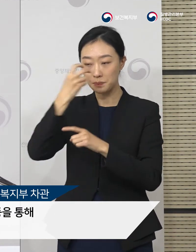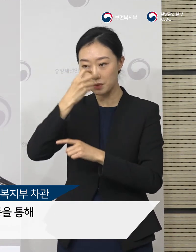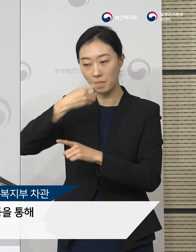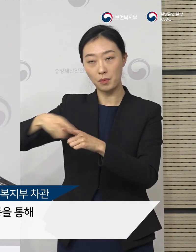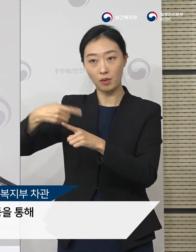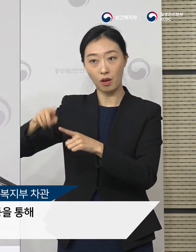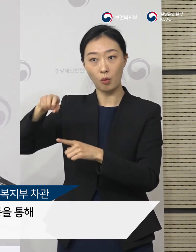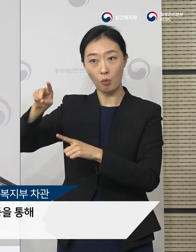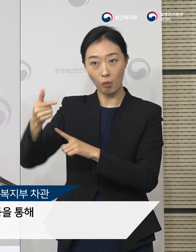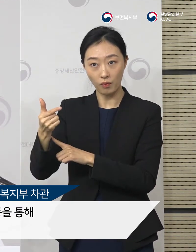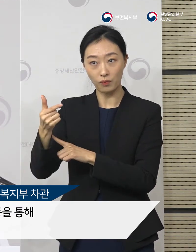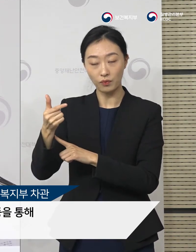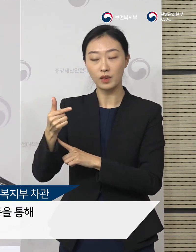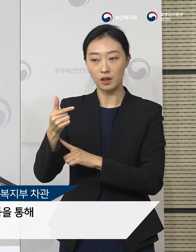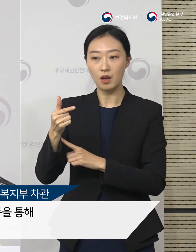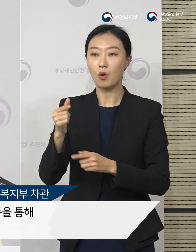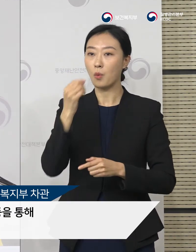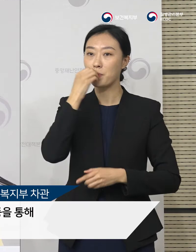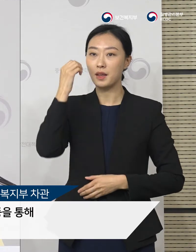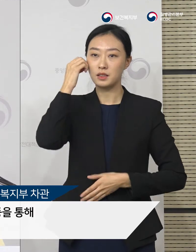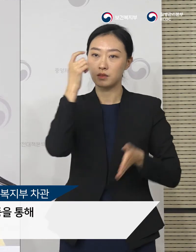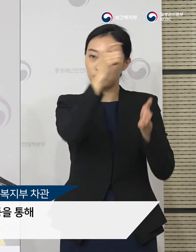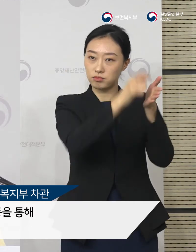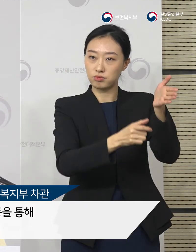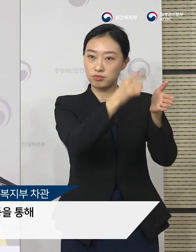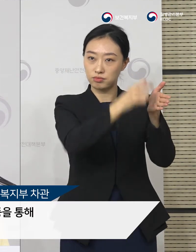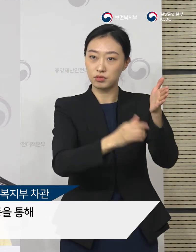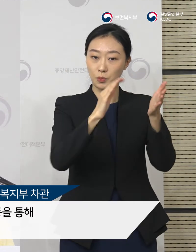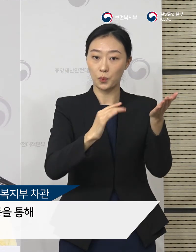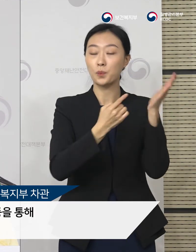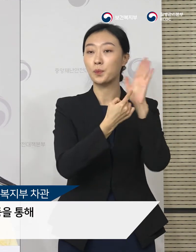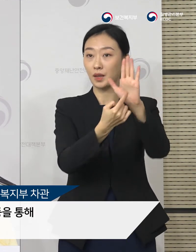대한병원협회의 홈페이지 등을 통해 신속하게 공개하고 있습니다.